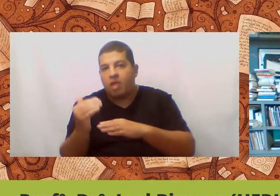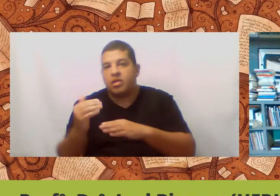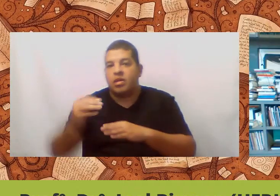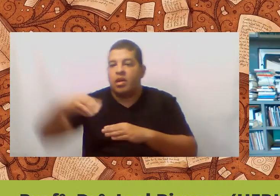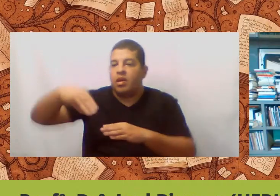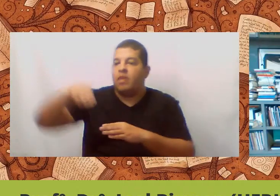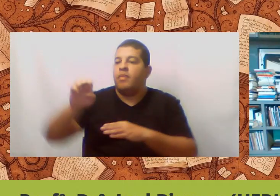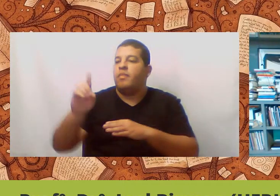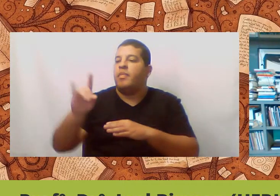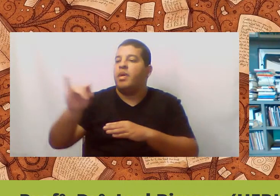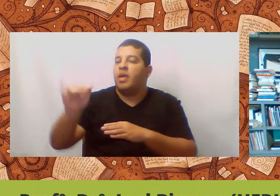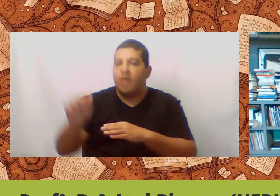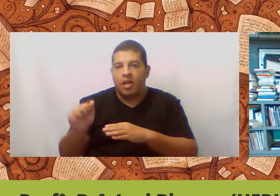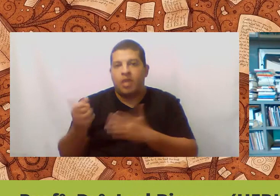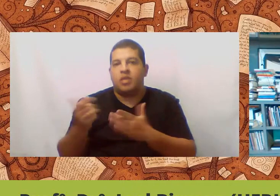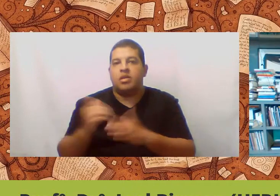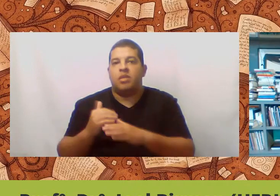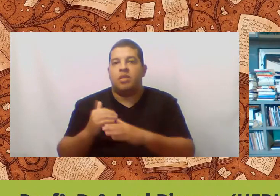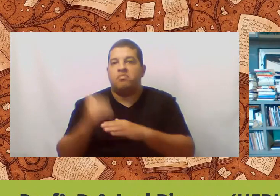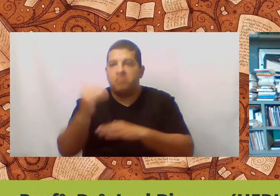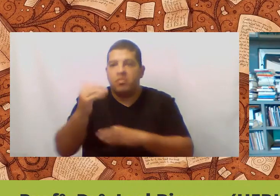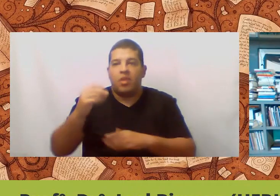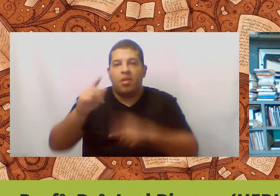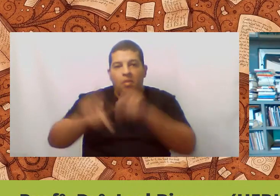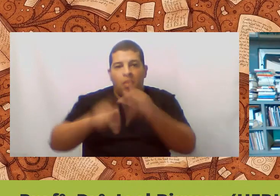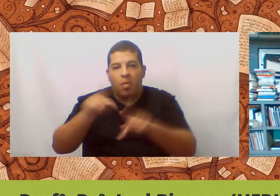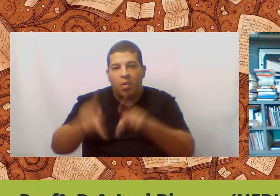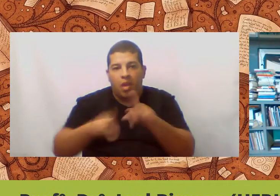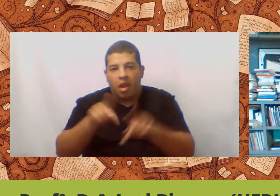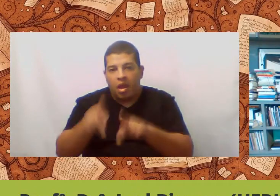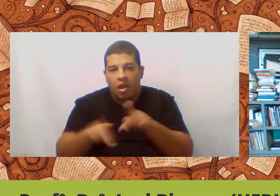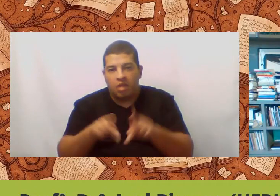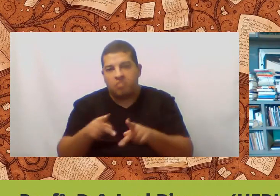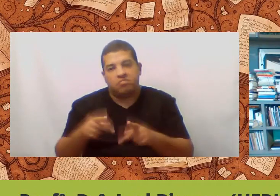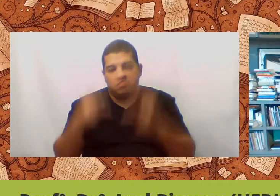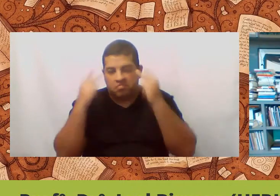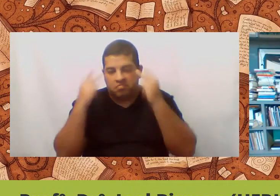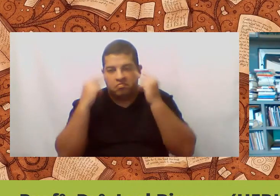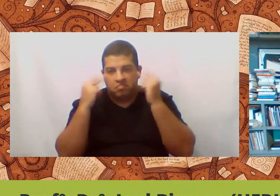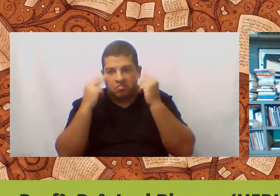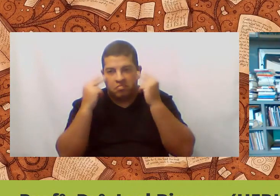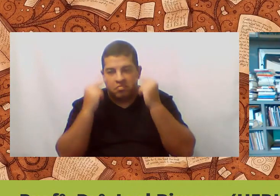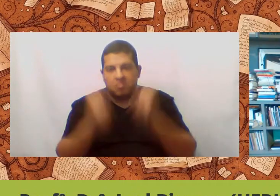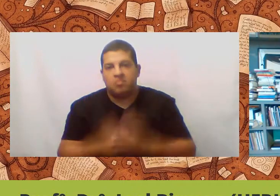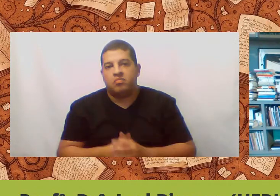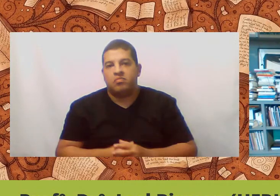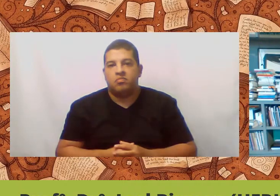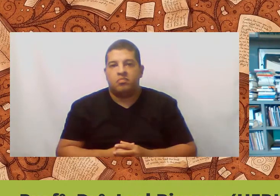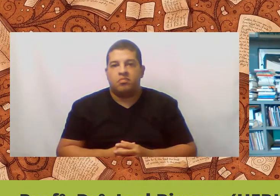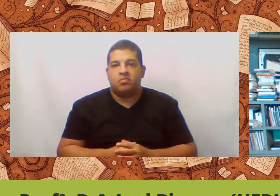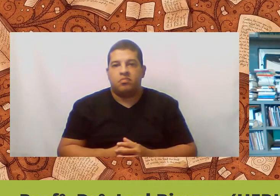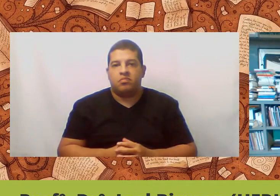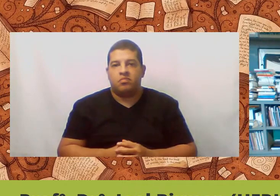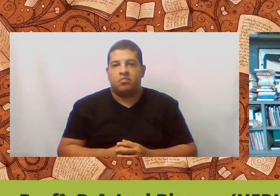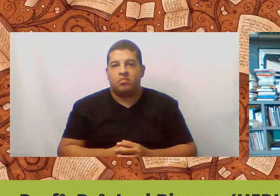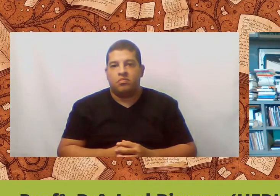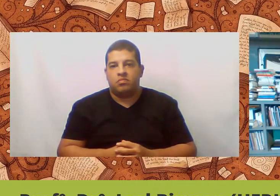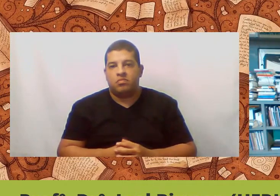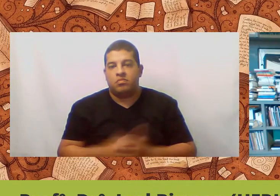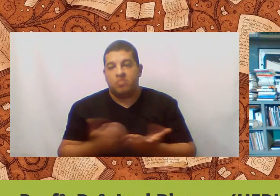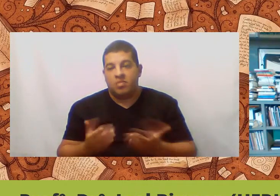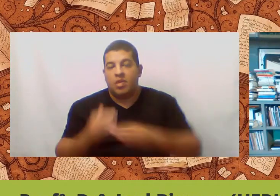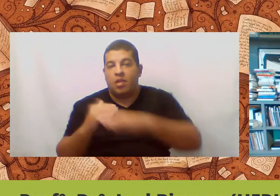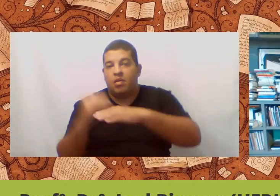gente tem diferentes modalidades e contextualizações a se fazer sobre as hierarquias. E quem fala em